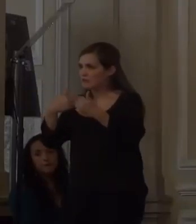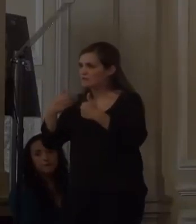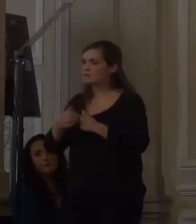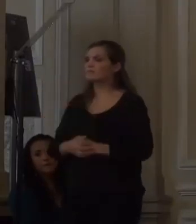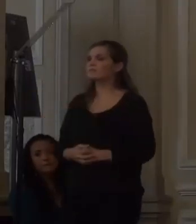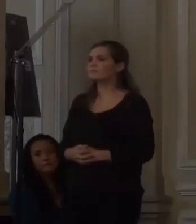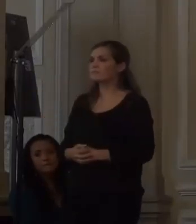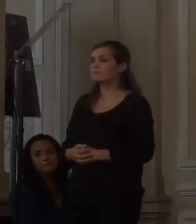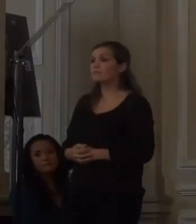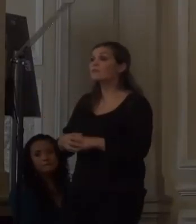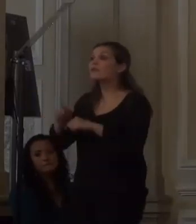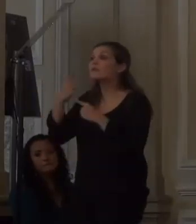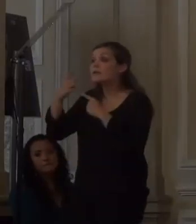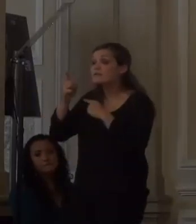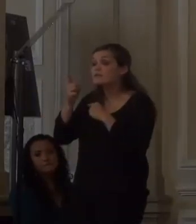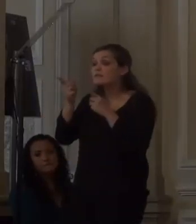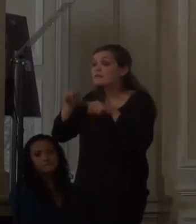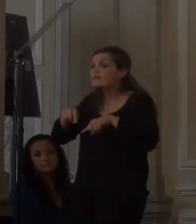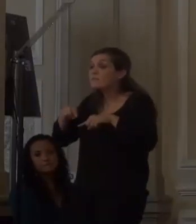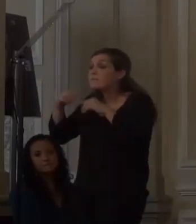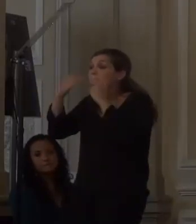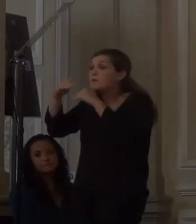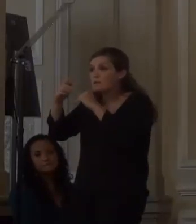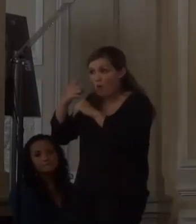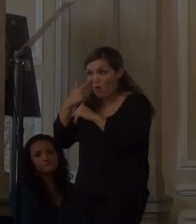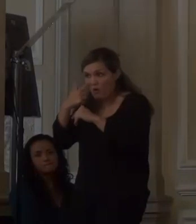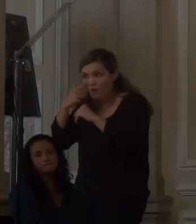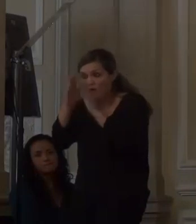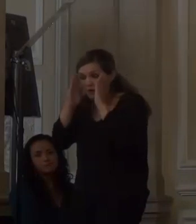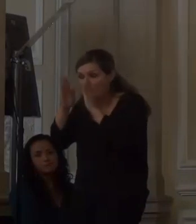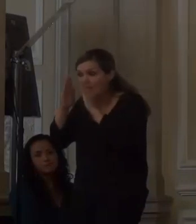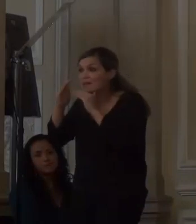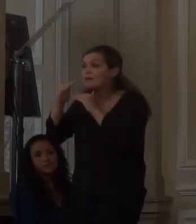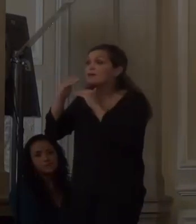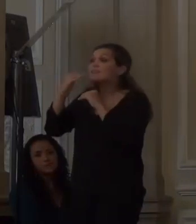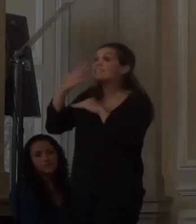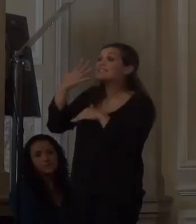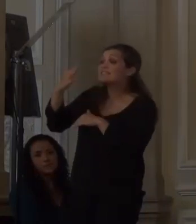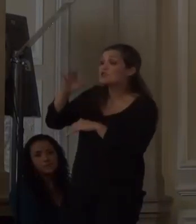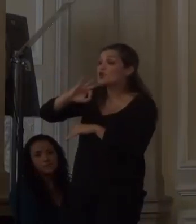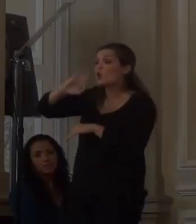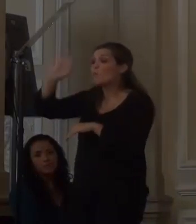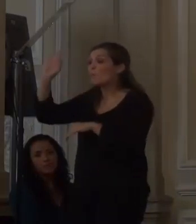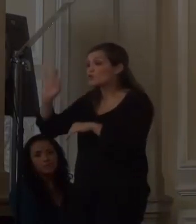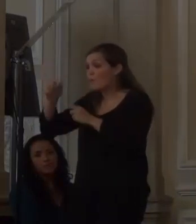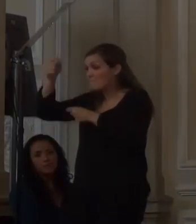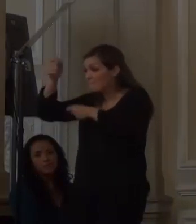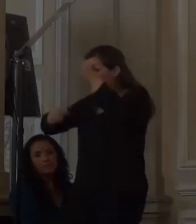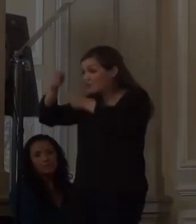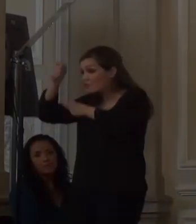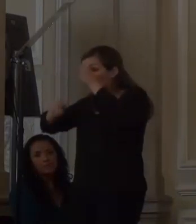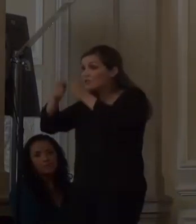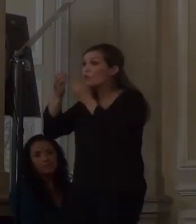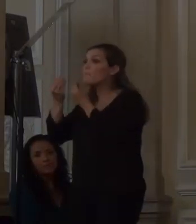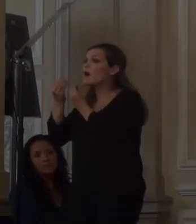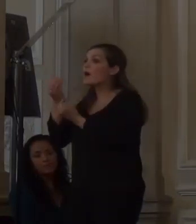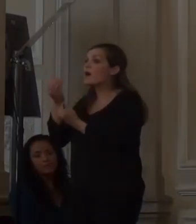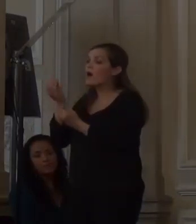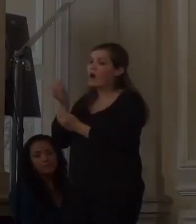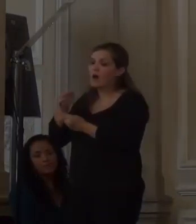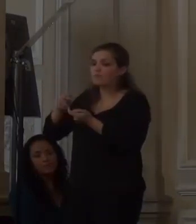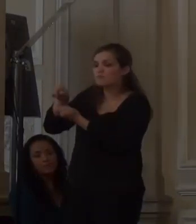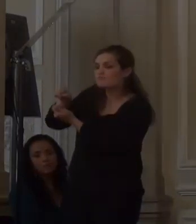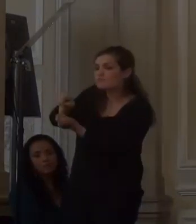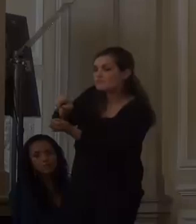mínimo, óigase bien, mínimo el 5% del presupuesto para subsidios de vivienda de